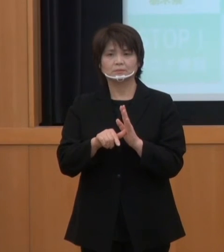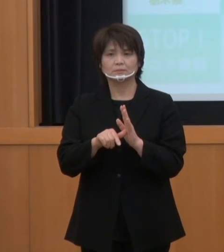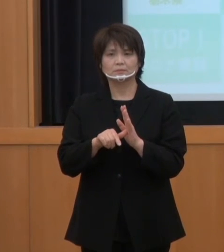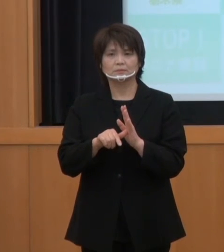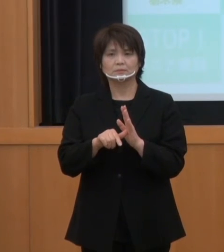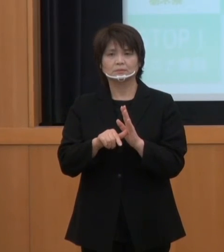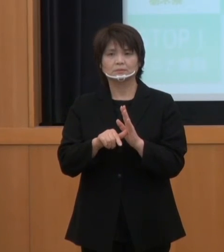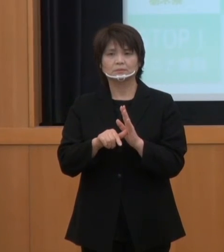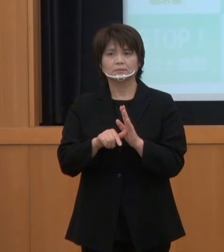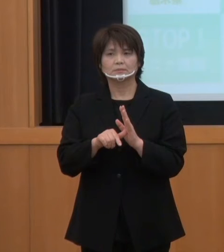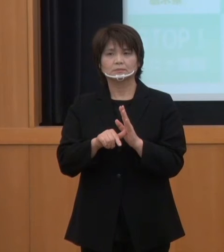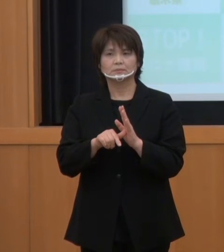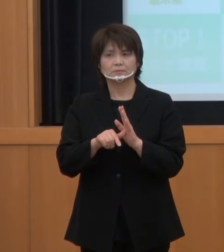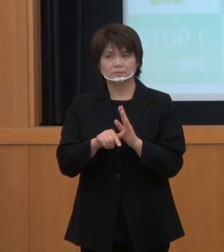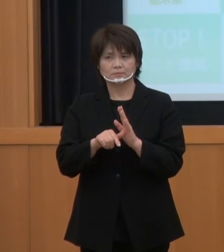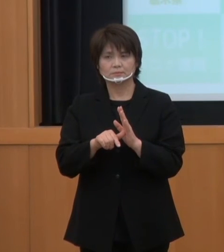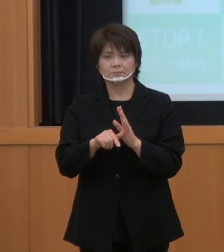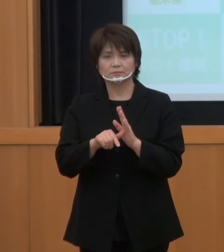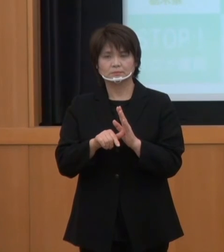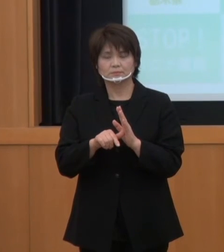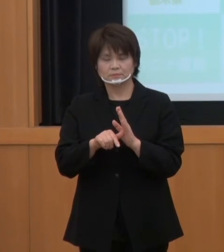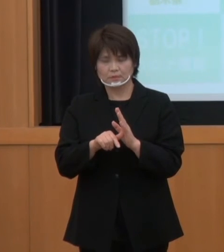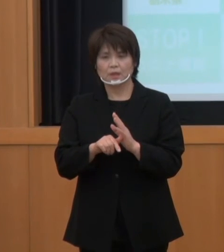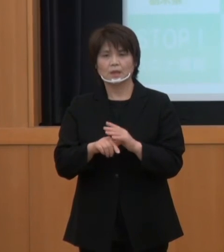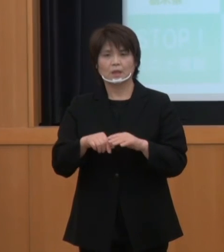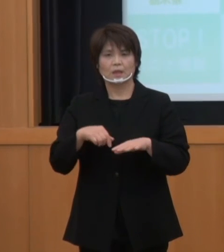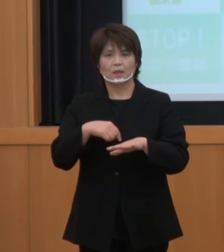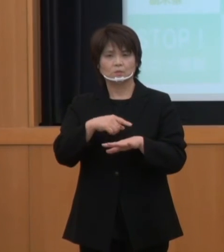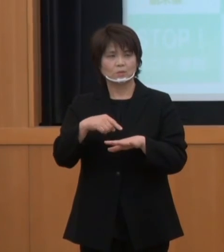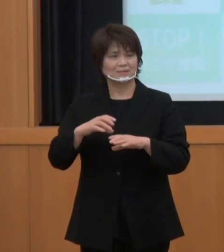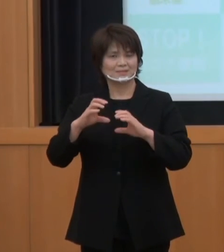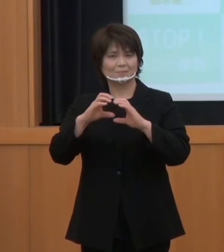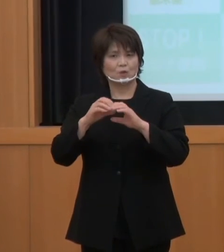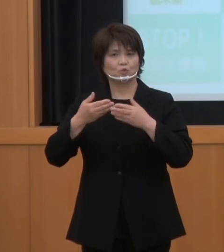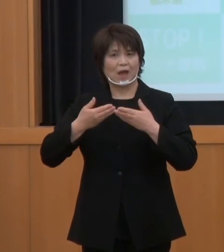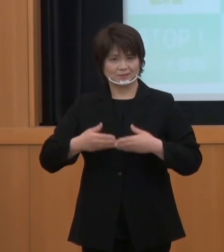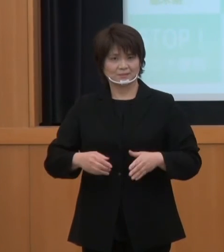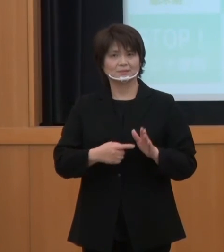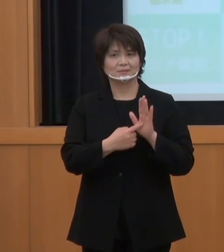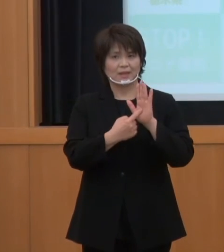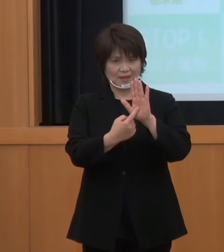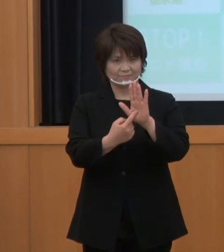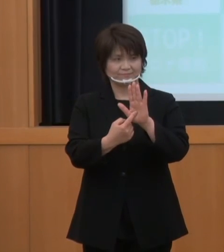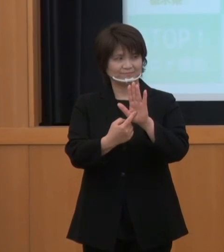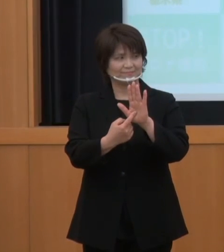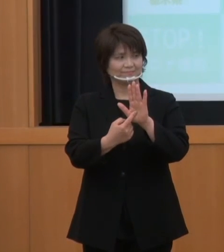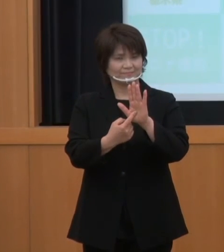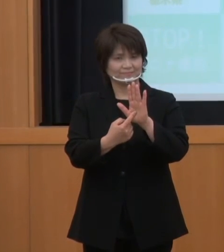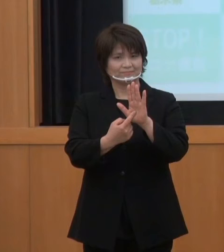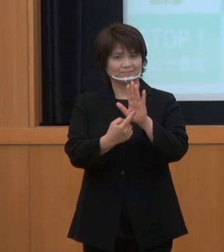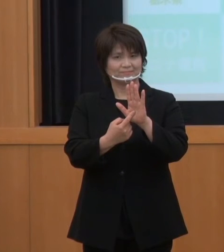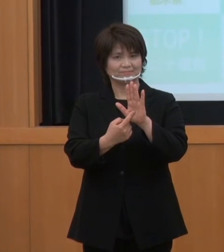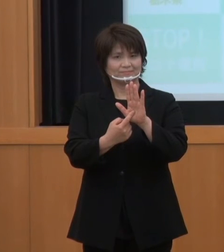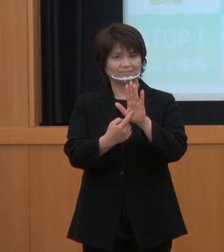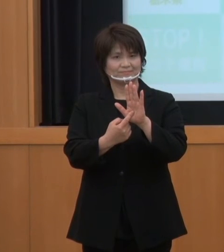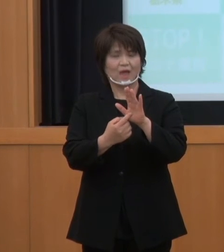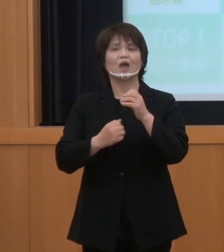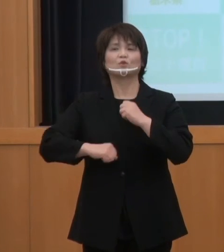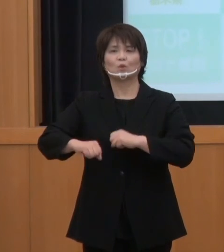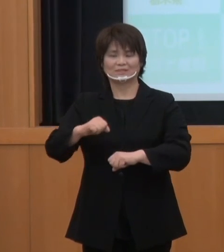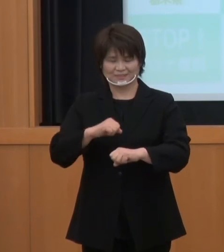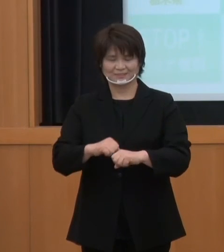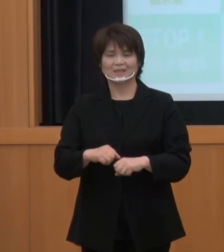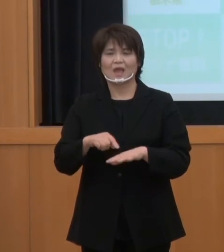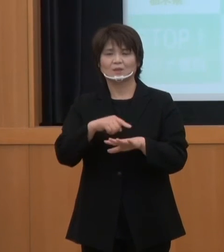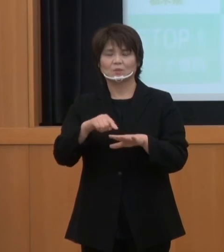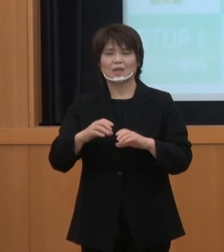土地丸安心宣言じゃなくて、今までのやつは土地